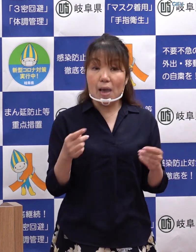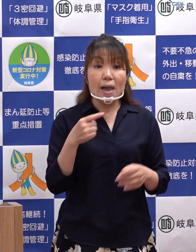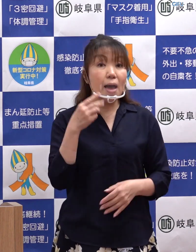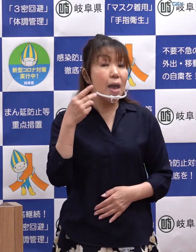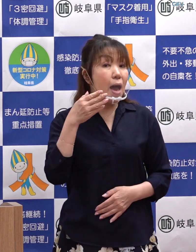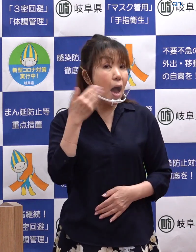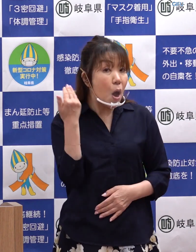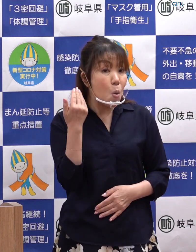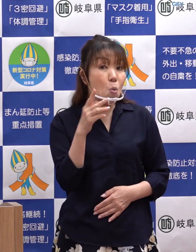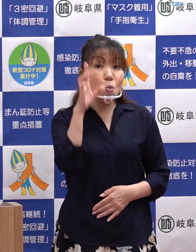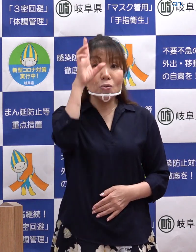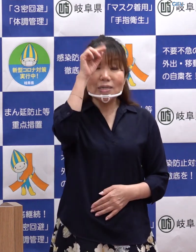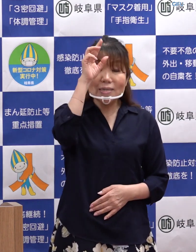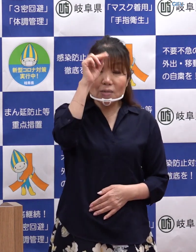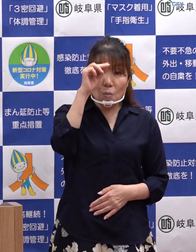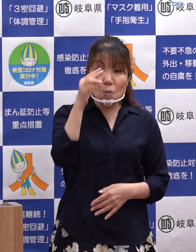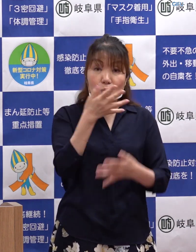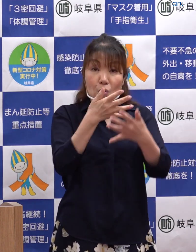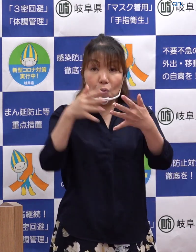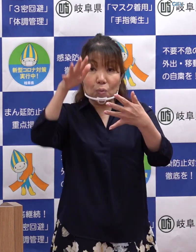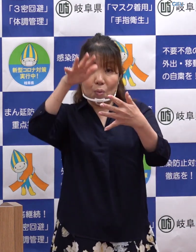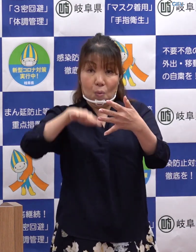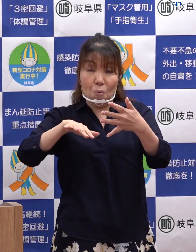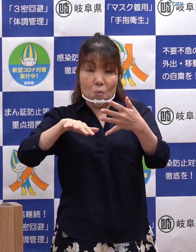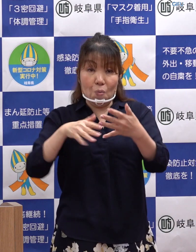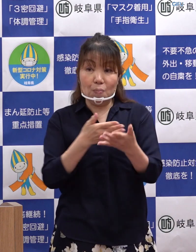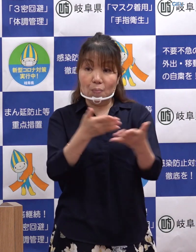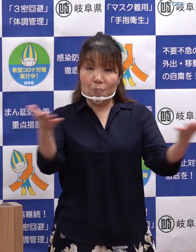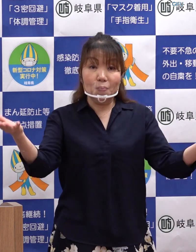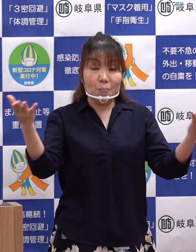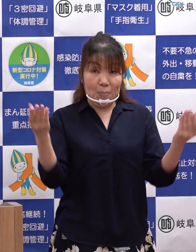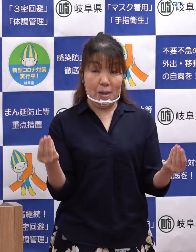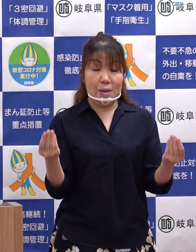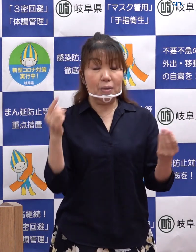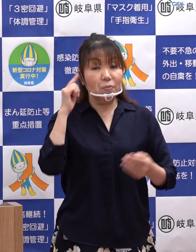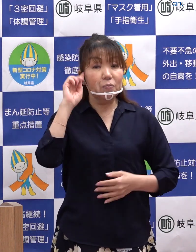と黄色のこの表が配られたと思いますが、